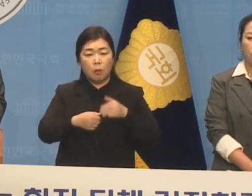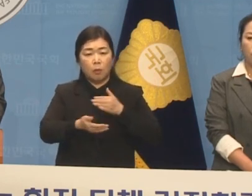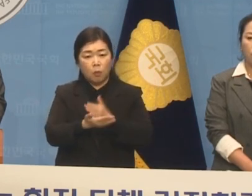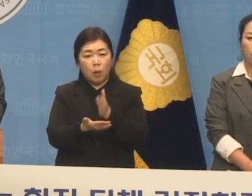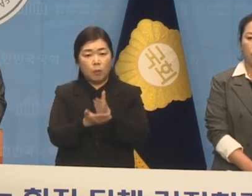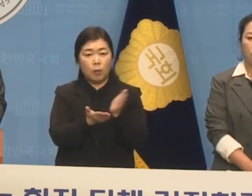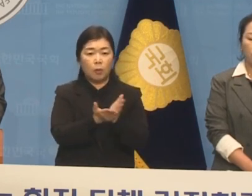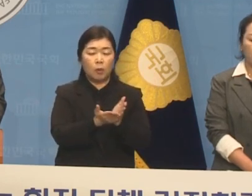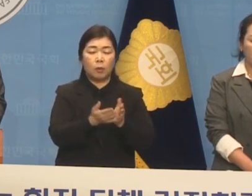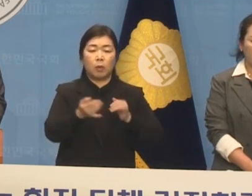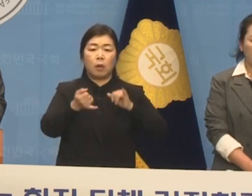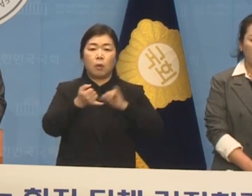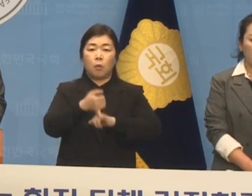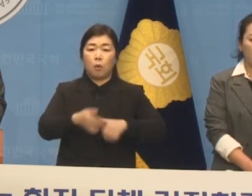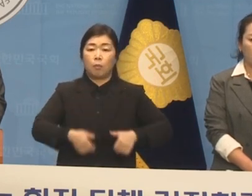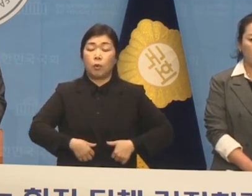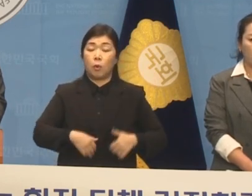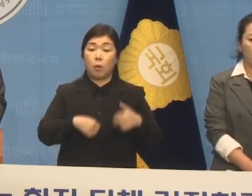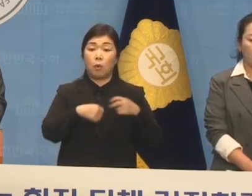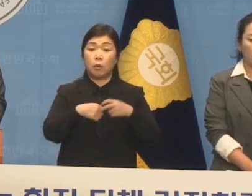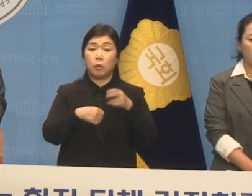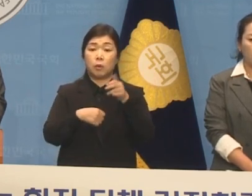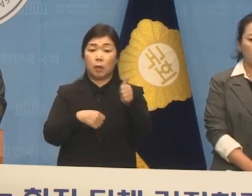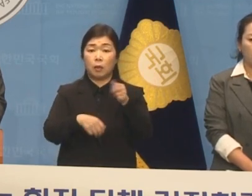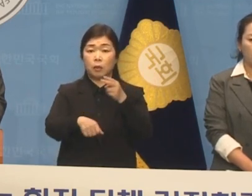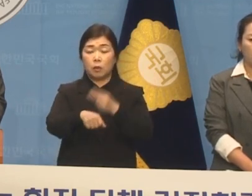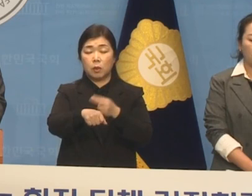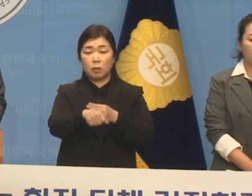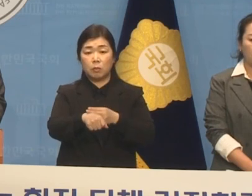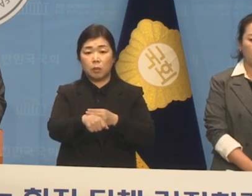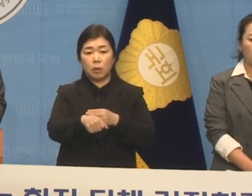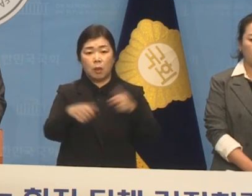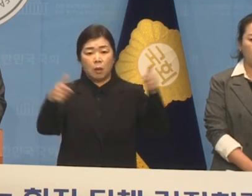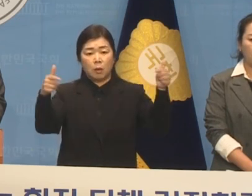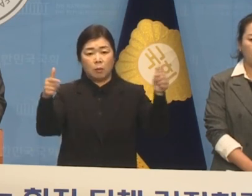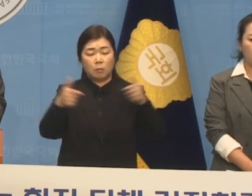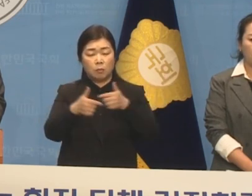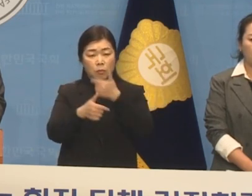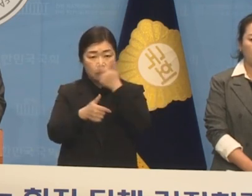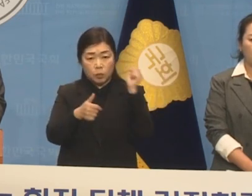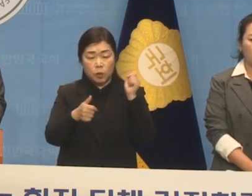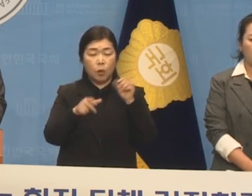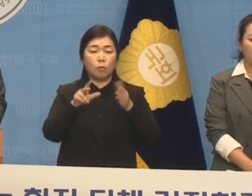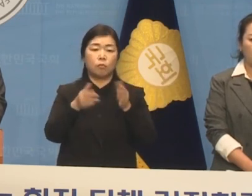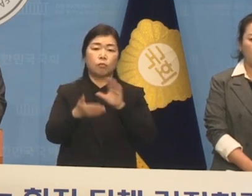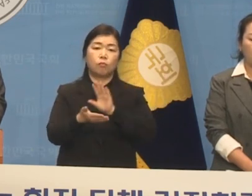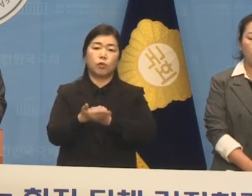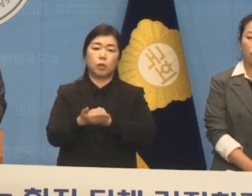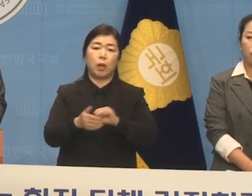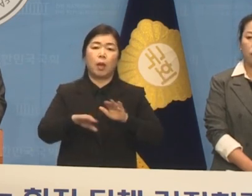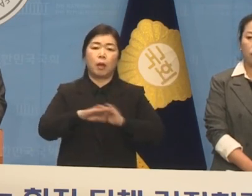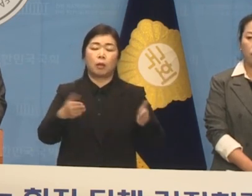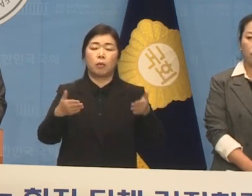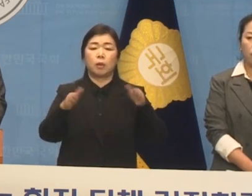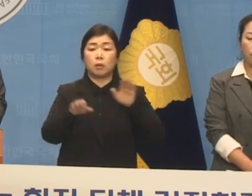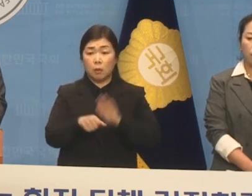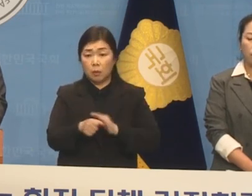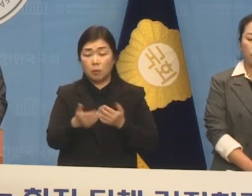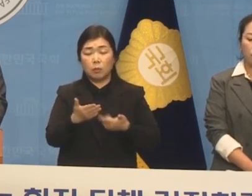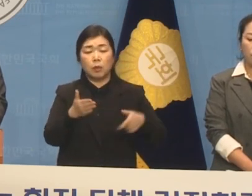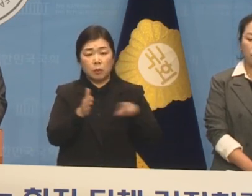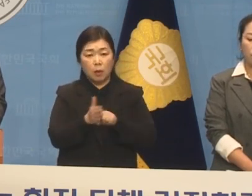필수 의사들의 부족을 해소하기 위하여 의사 면허의 한시적, 제한적 개방을